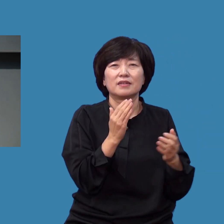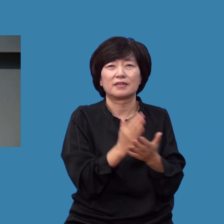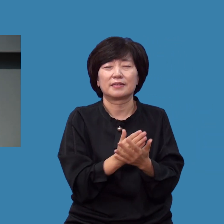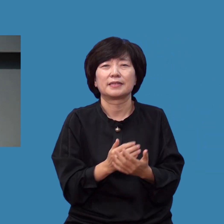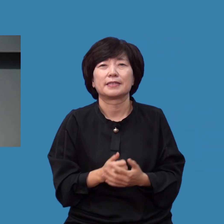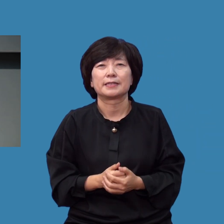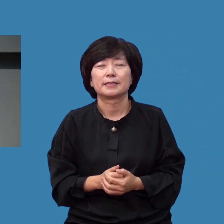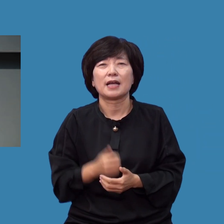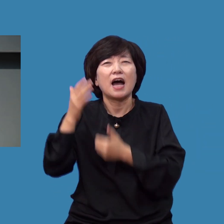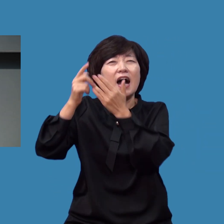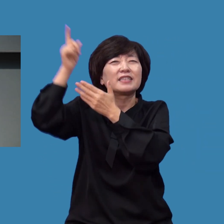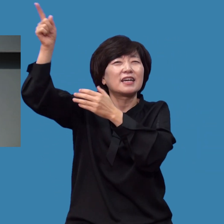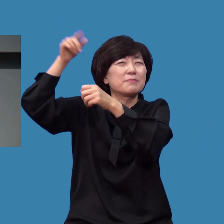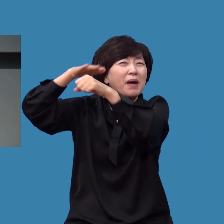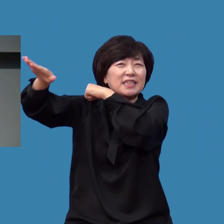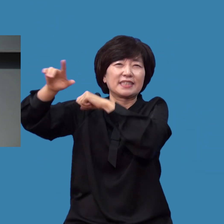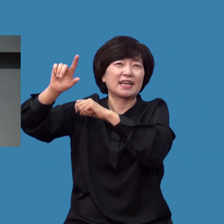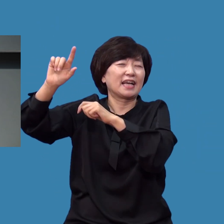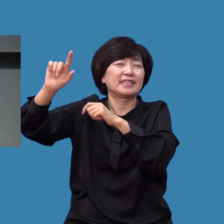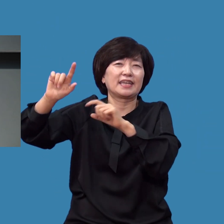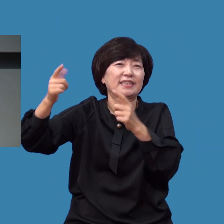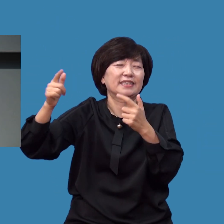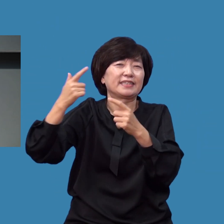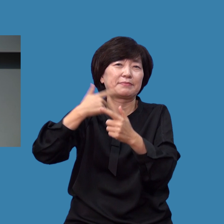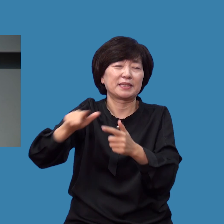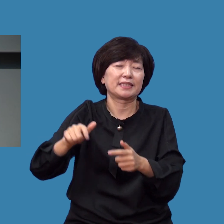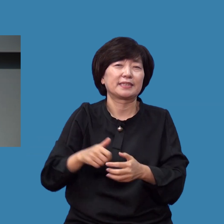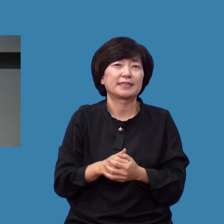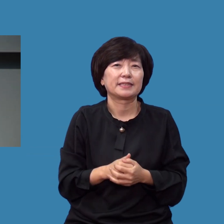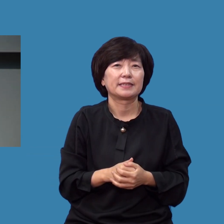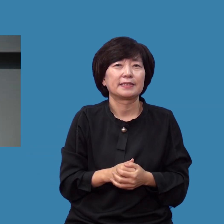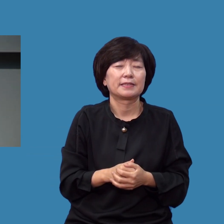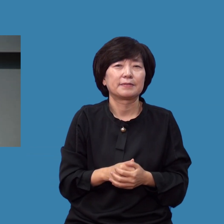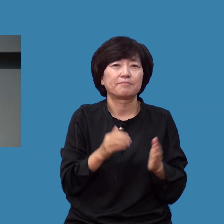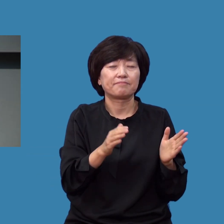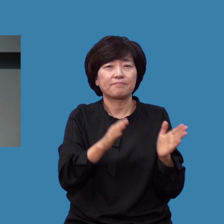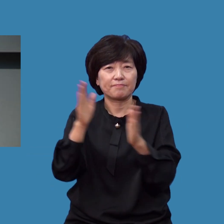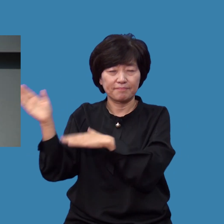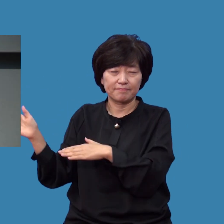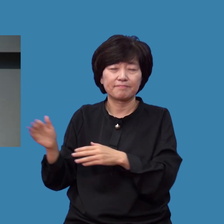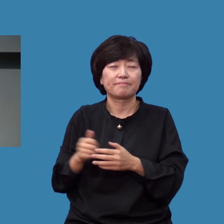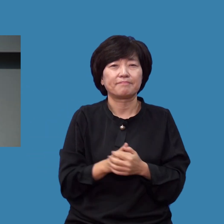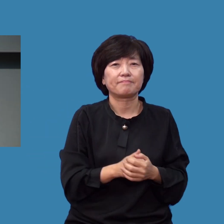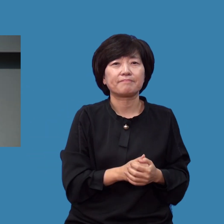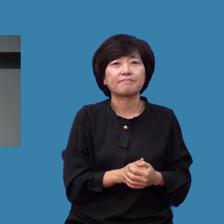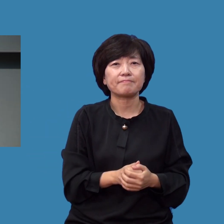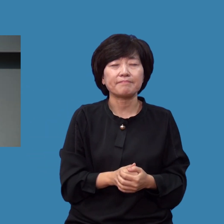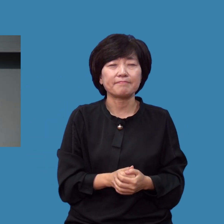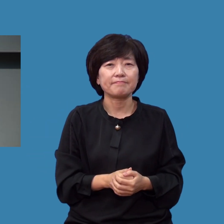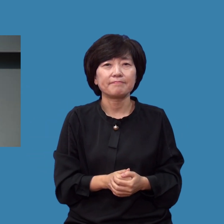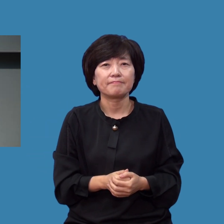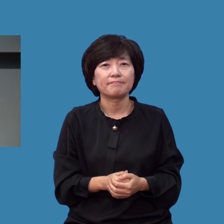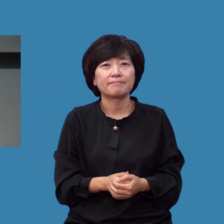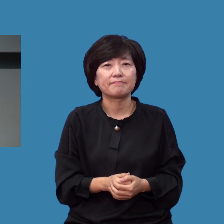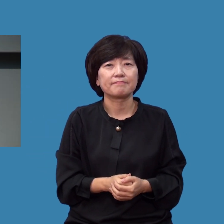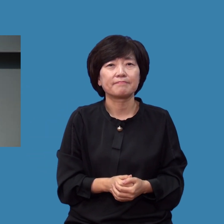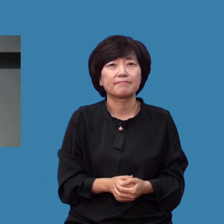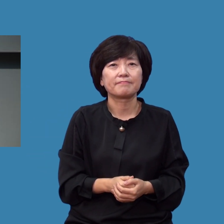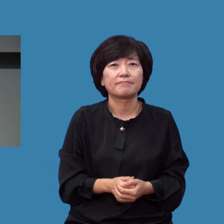그런 식으로 일하시는 분이 아니세요. 자, 그 다음에 한두 가지만 더 하고 기도합시다.